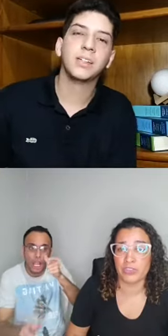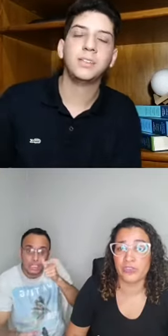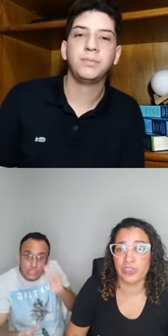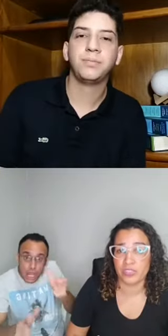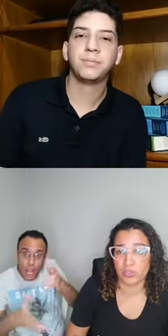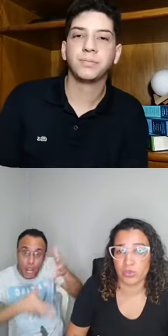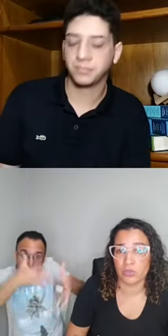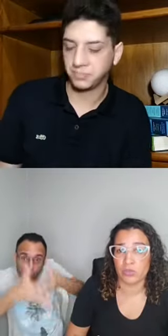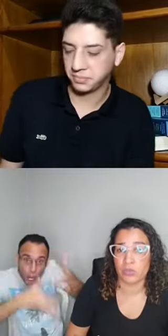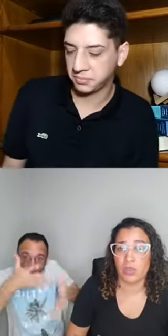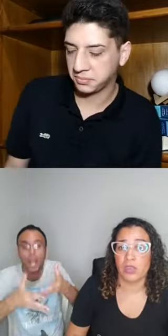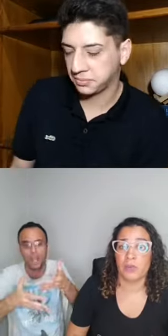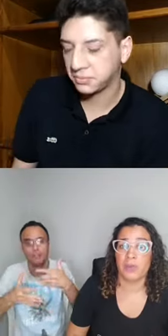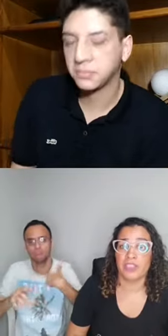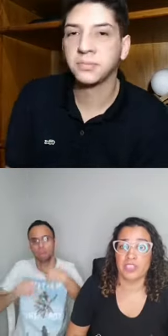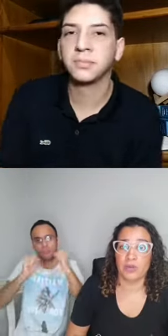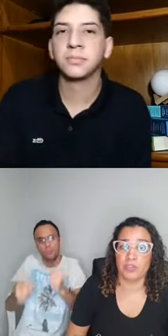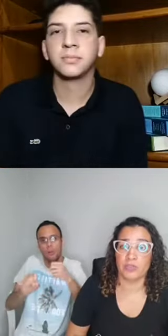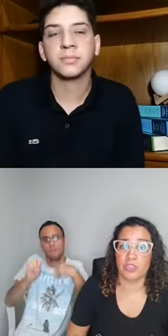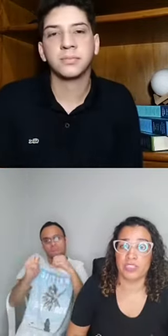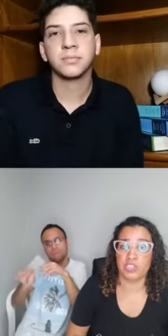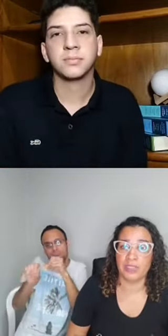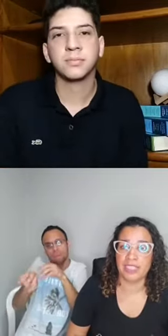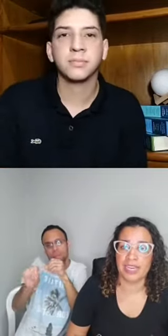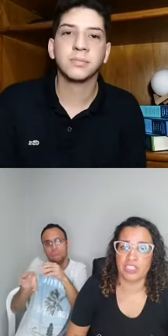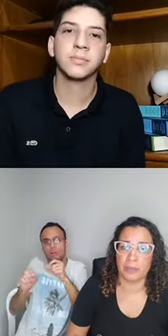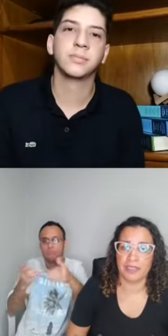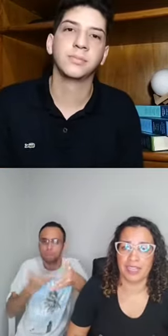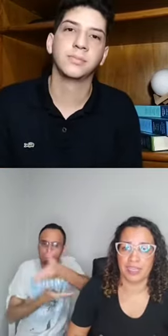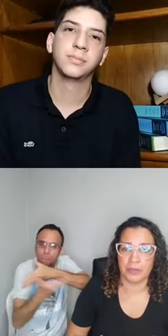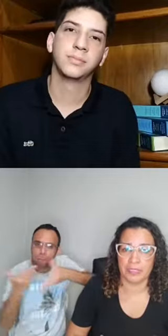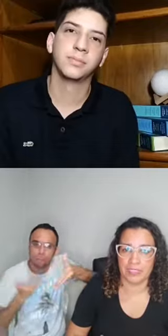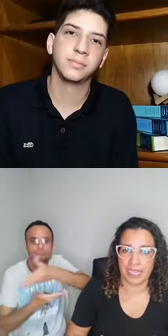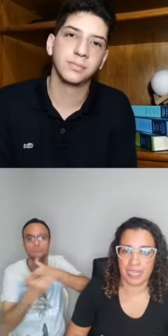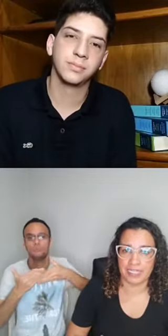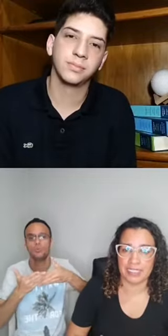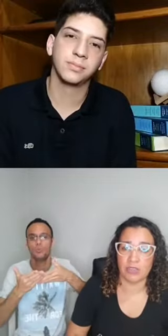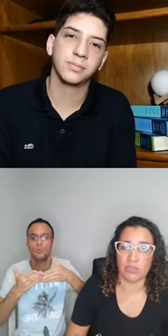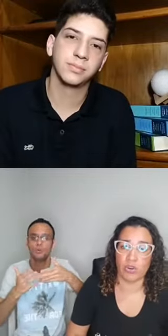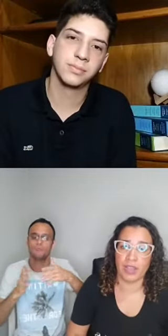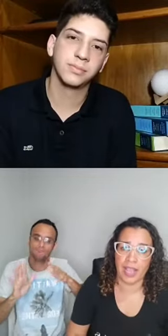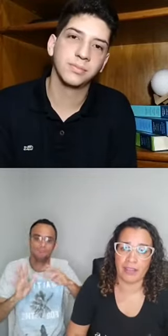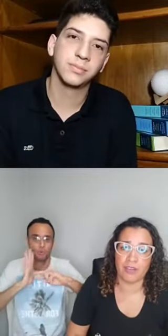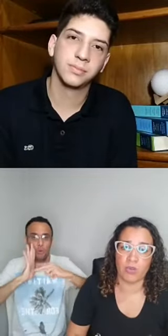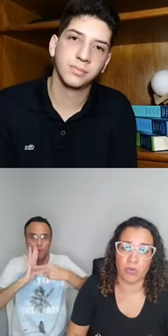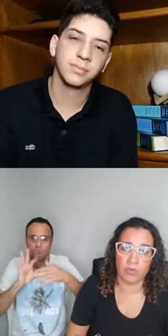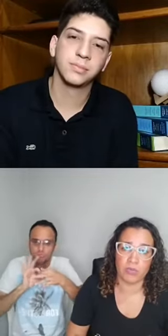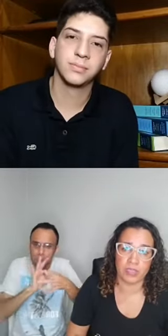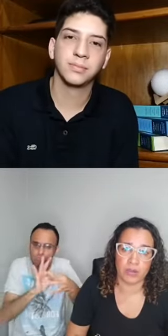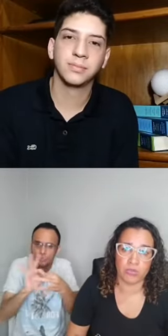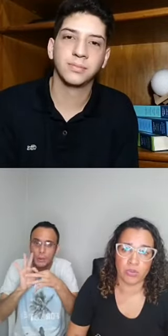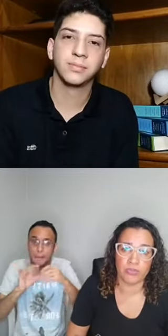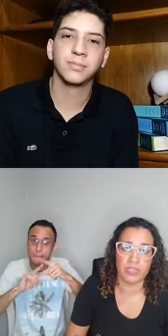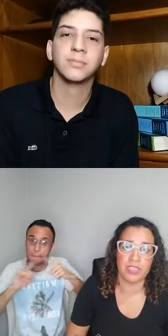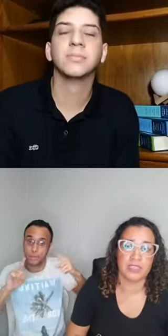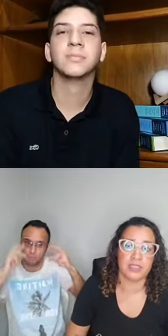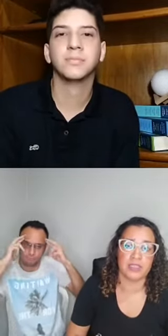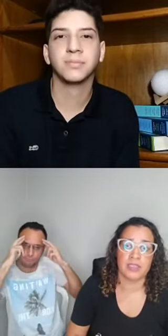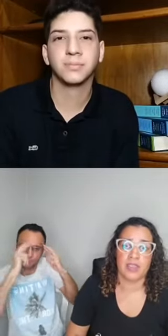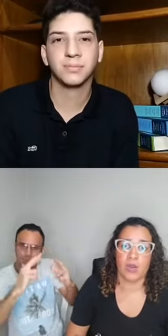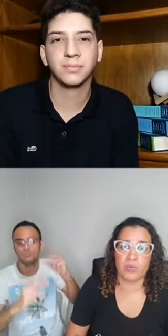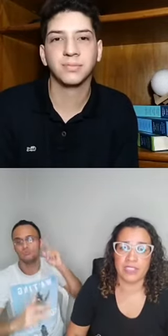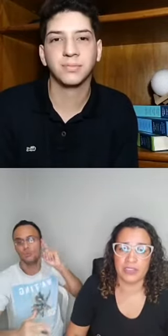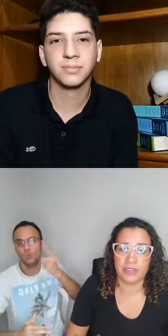mais difícil. Porque tinha algumas pessoas que tinham interesse de aprender a língua de sinais e eu trocava né, com os